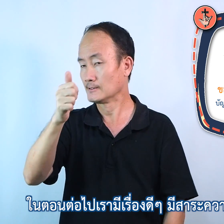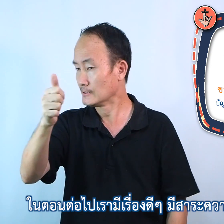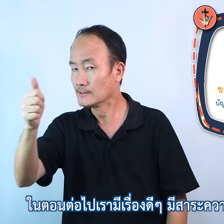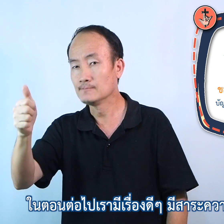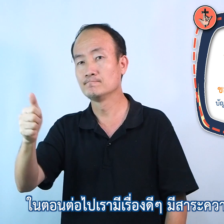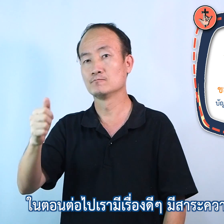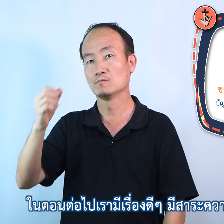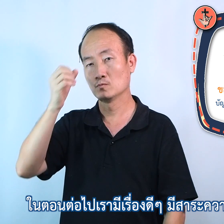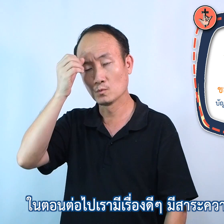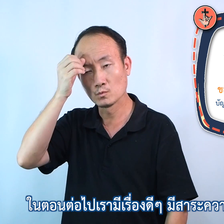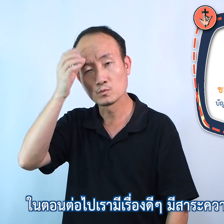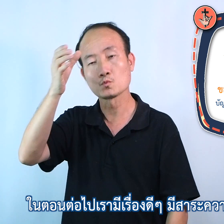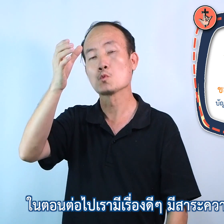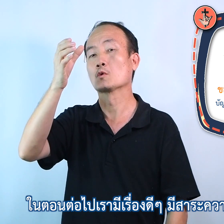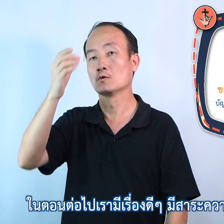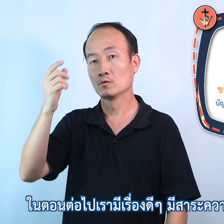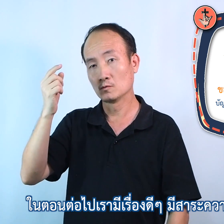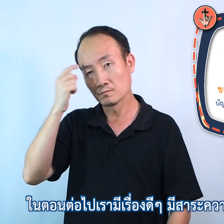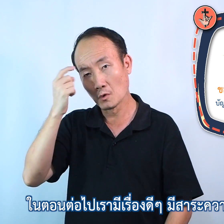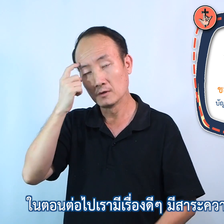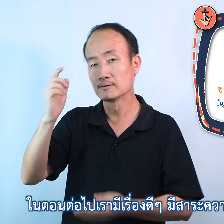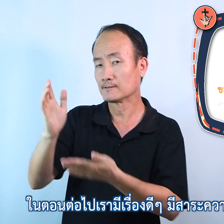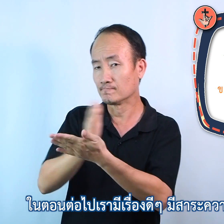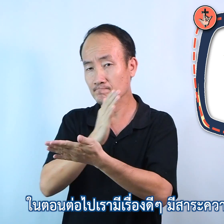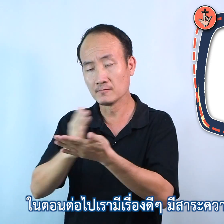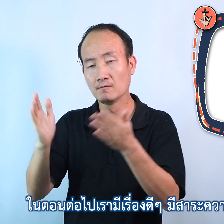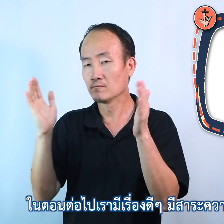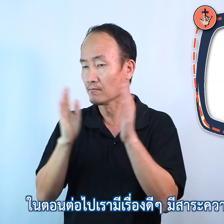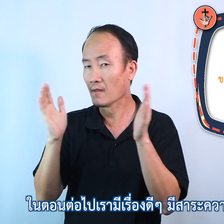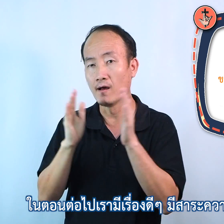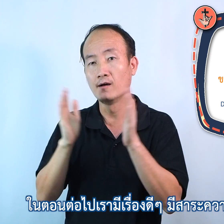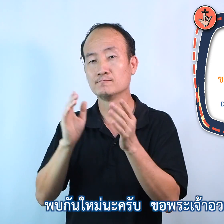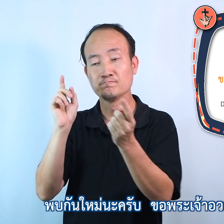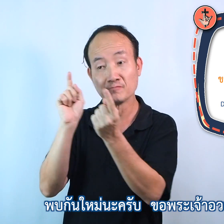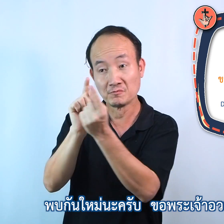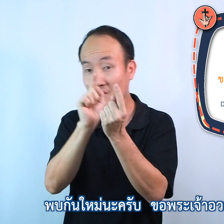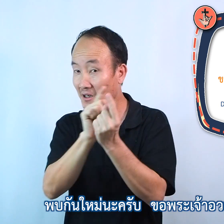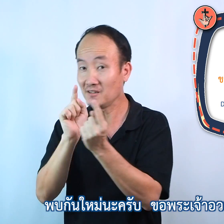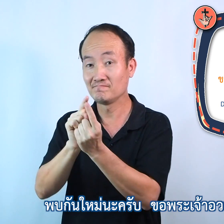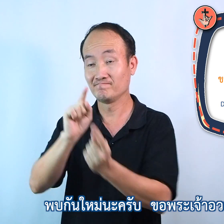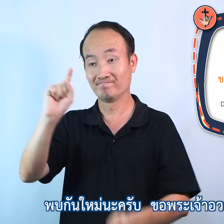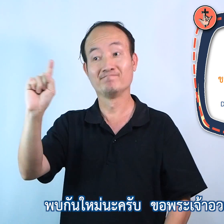เรื่องดีๆมีสาระความรู้มาแบ่งปันอีกมากมายพบกันใหม่นะ